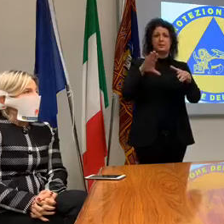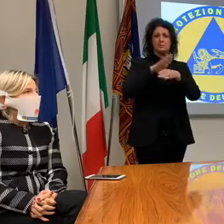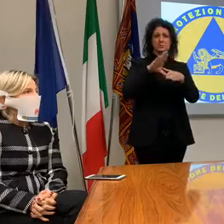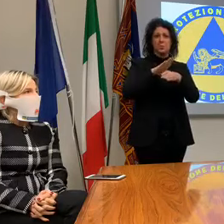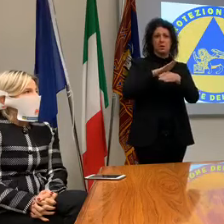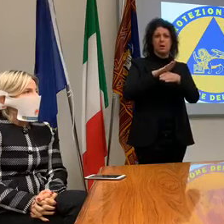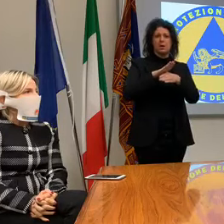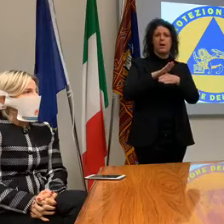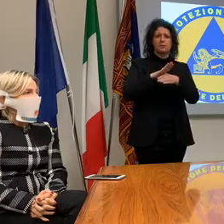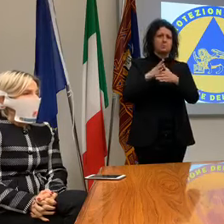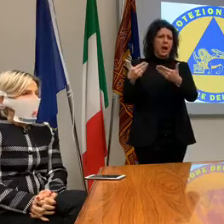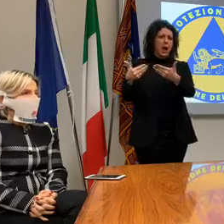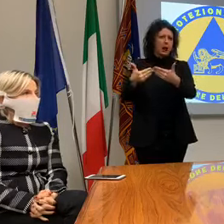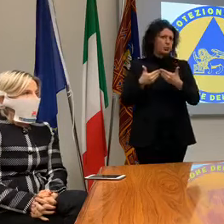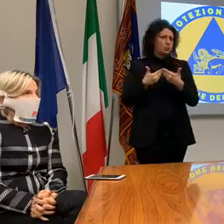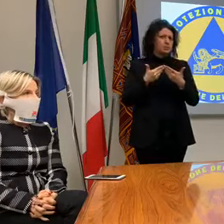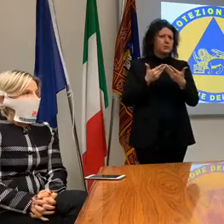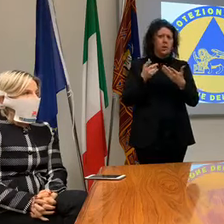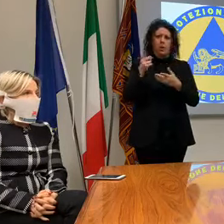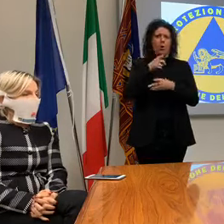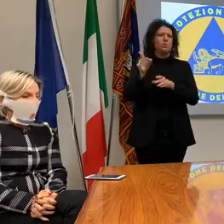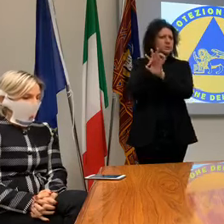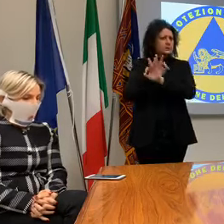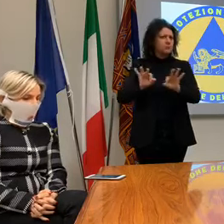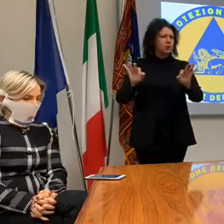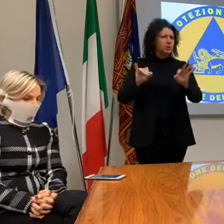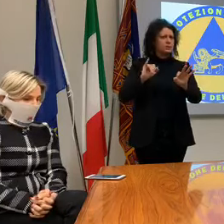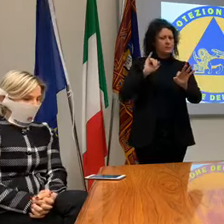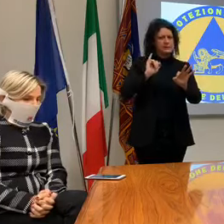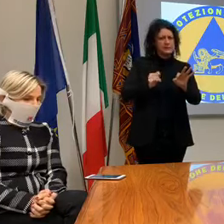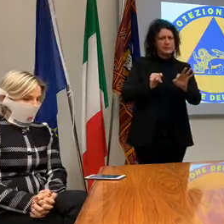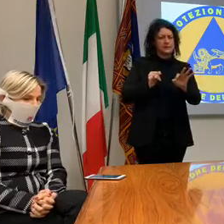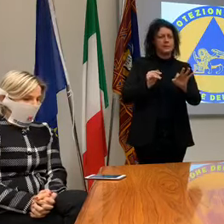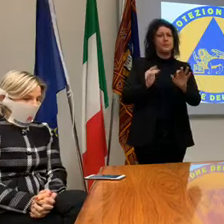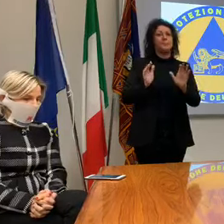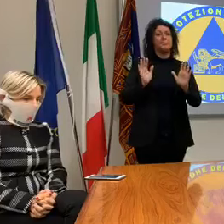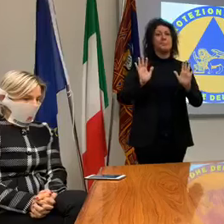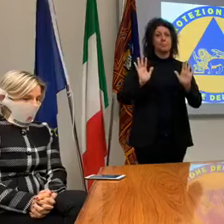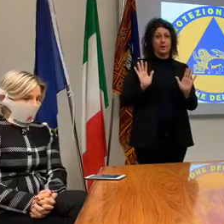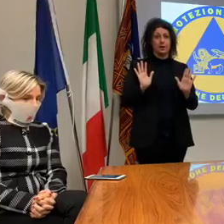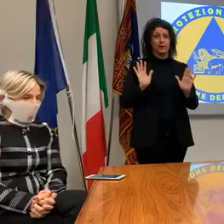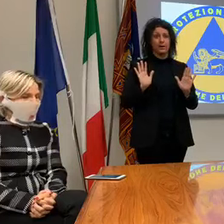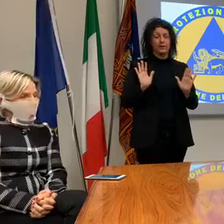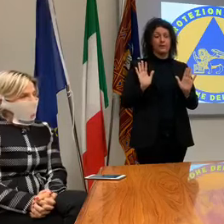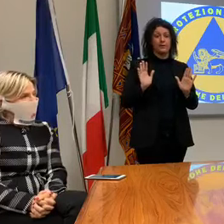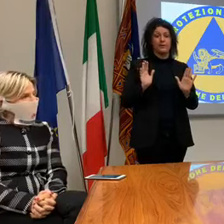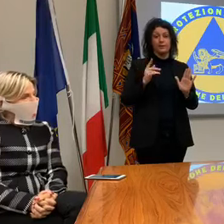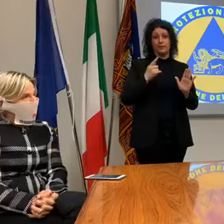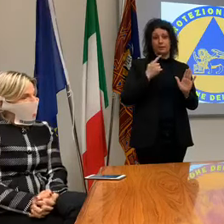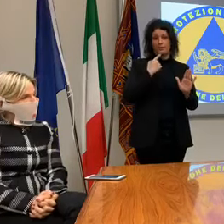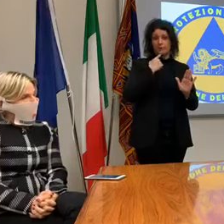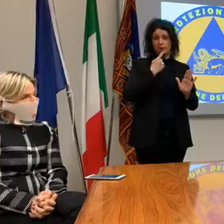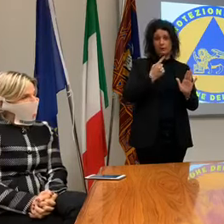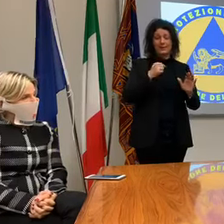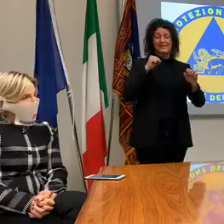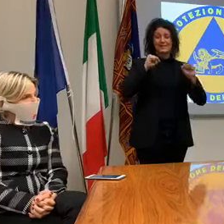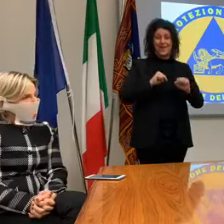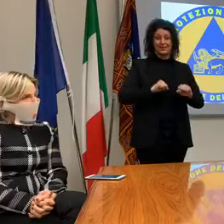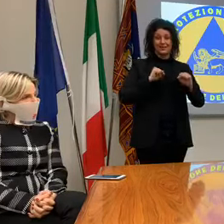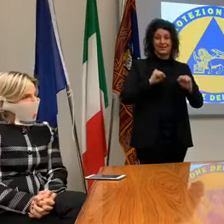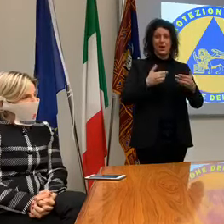ci danno una mano, sono disponibili, punto. Da qui trasformare il messaggio che la sanità pubblica